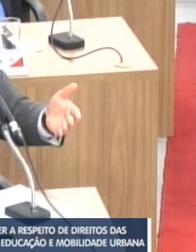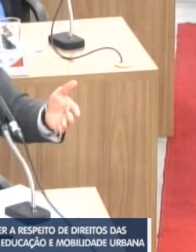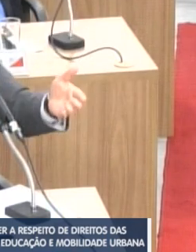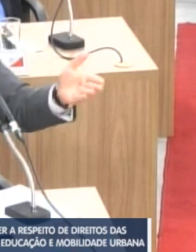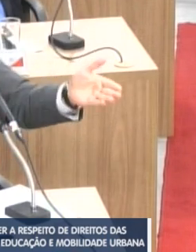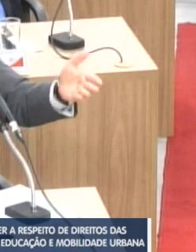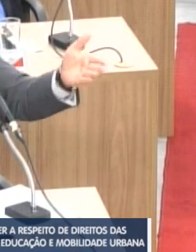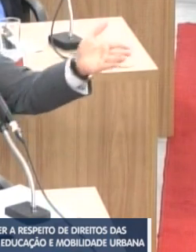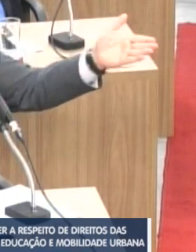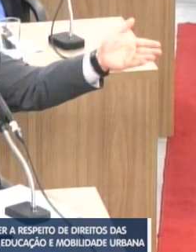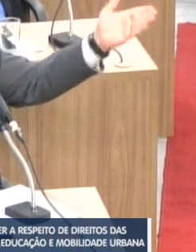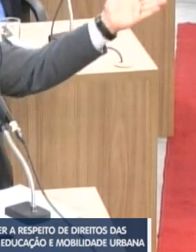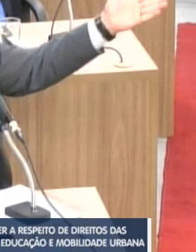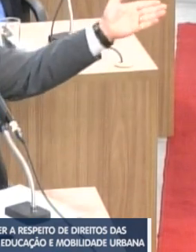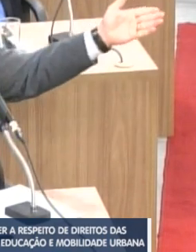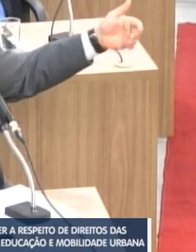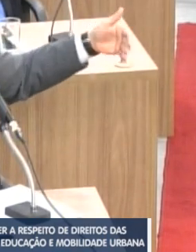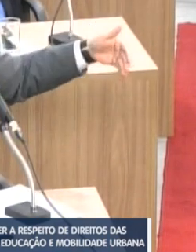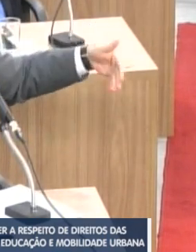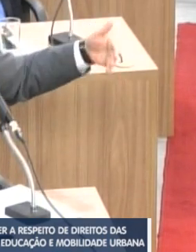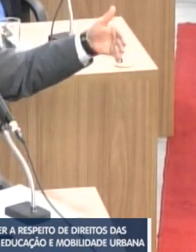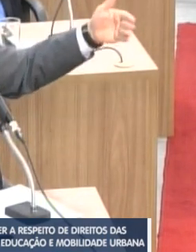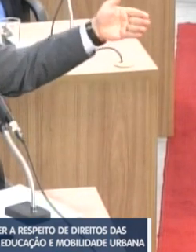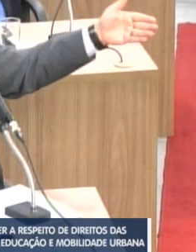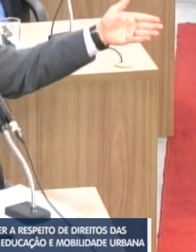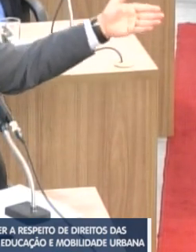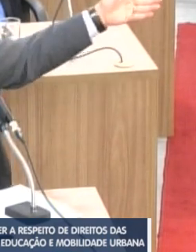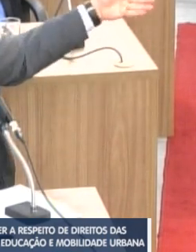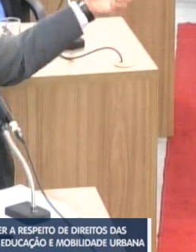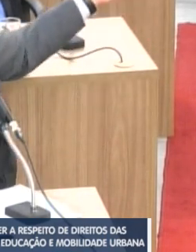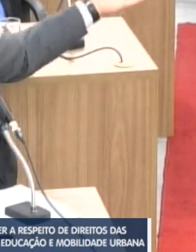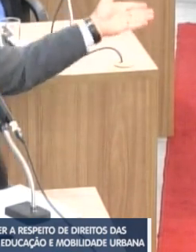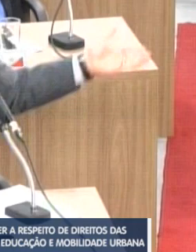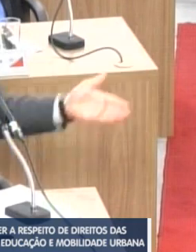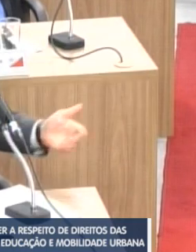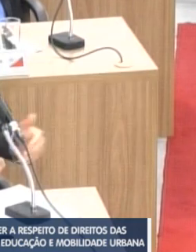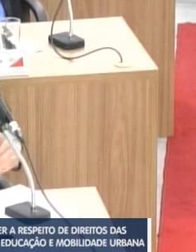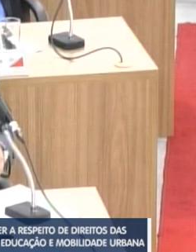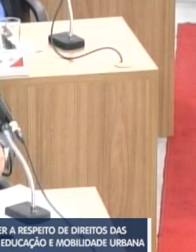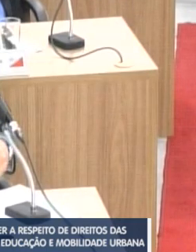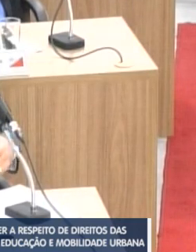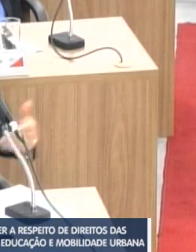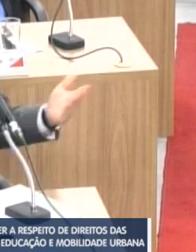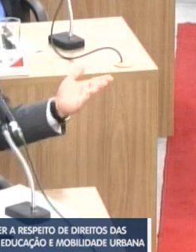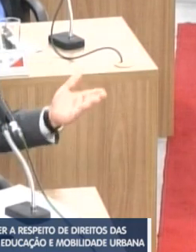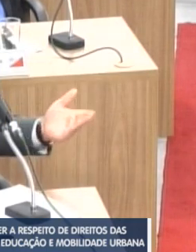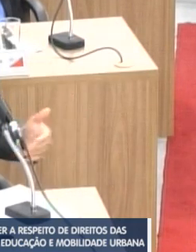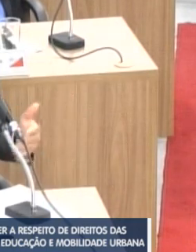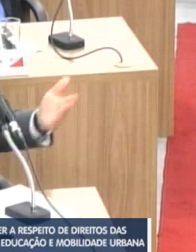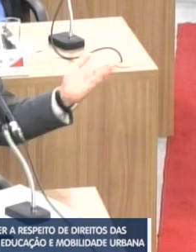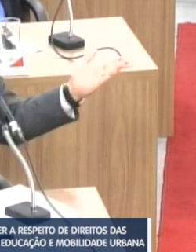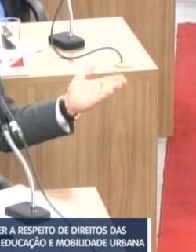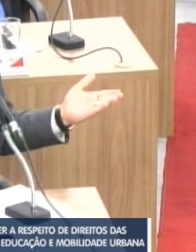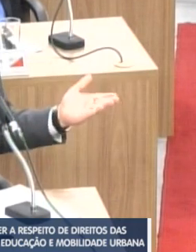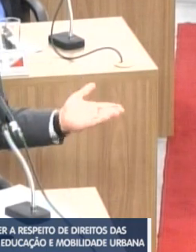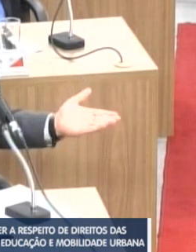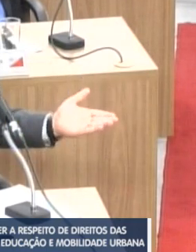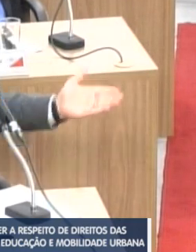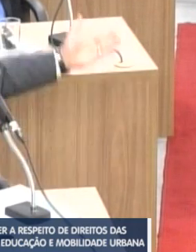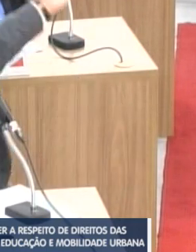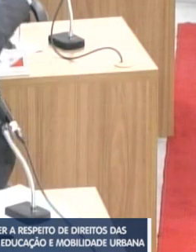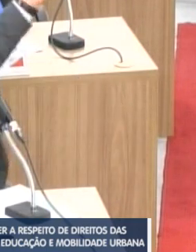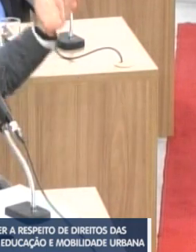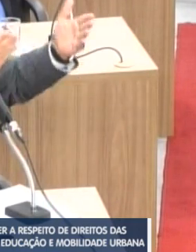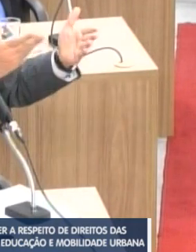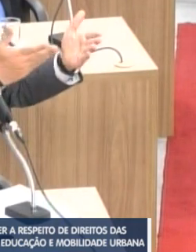dele, da onde foi tirado o dia do governo federal para poder bancar as montadoras de veículos aí, da onde foi tirado os